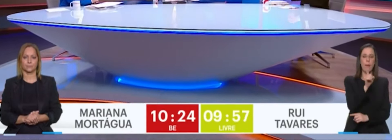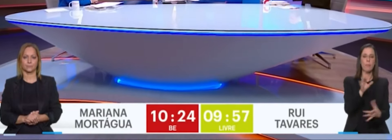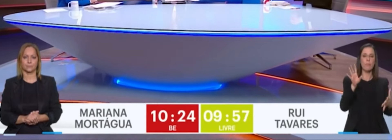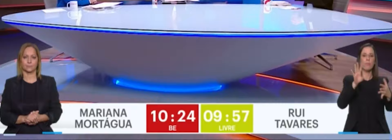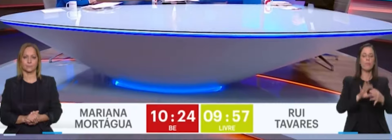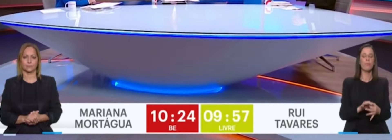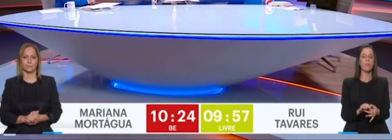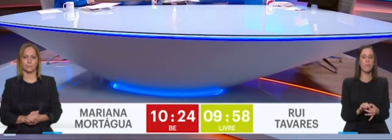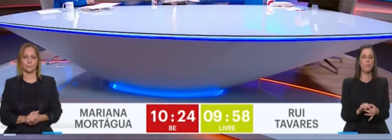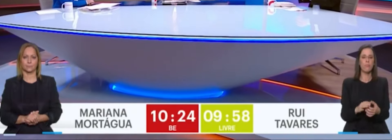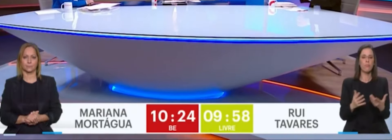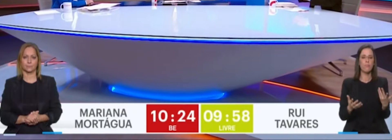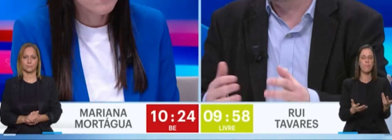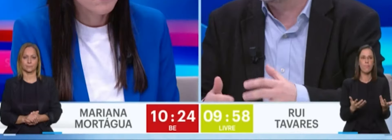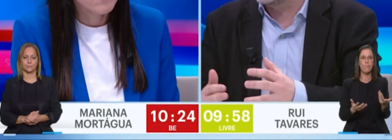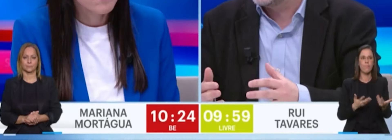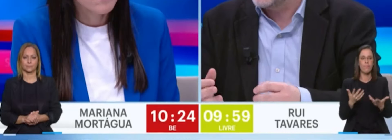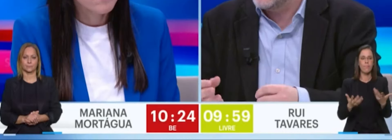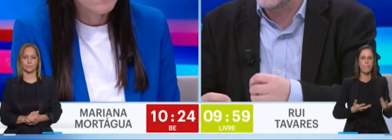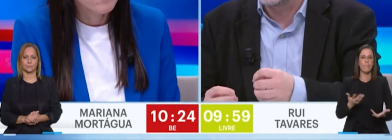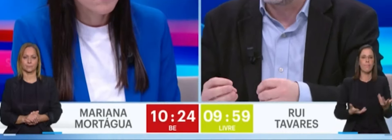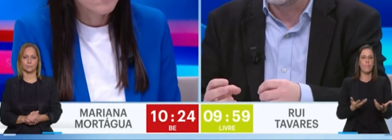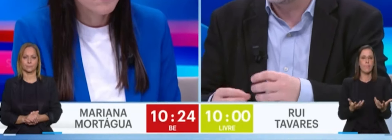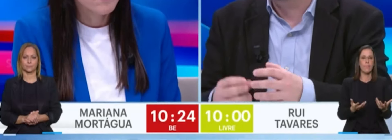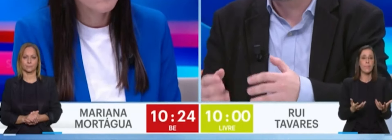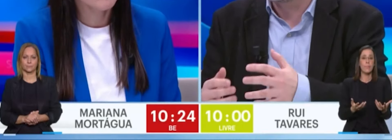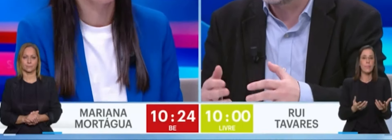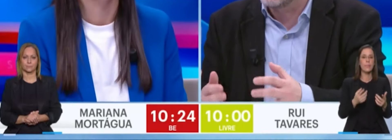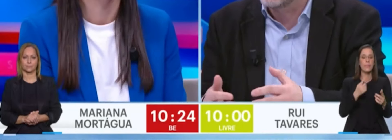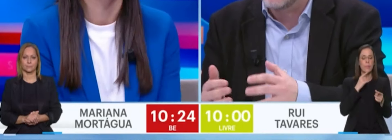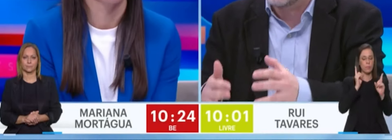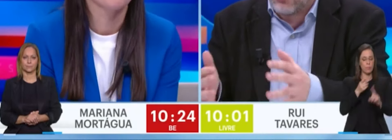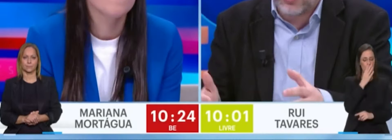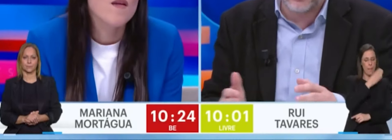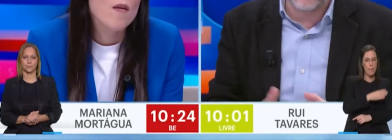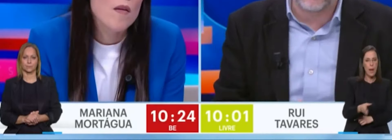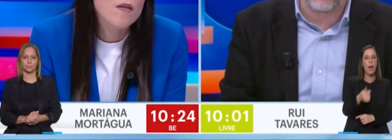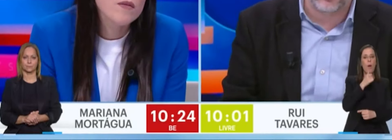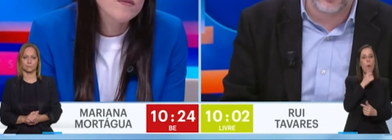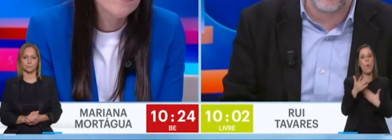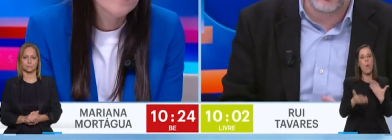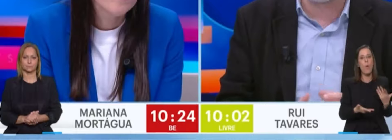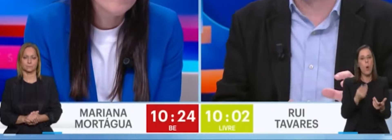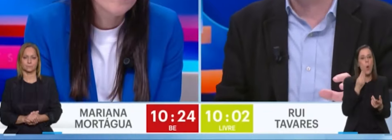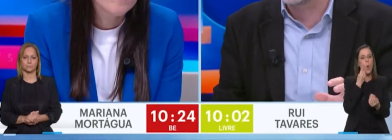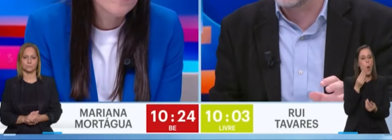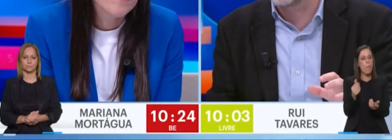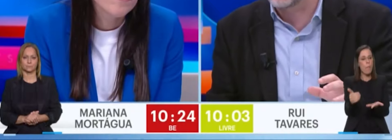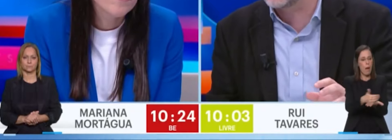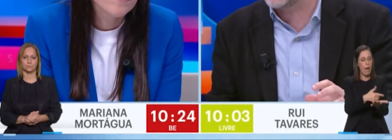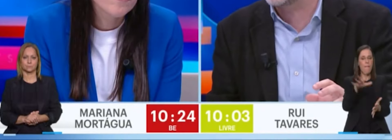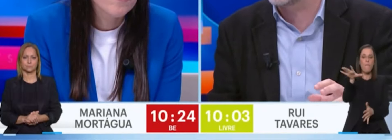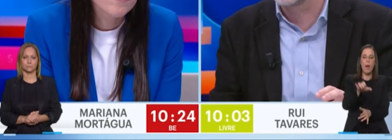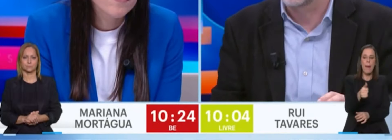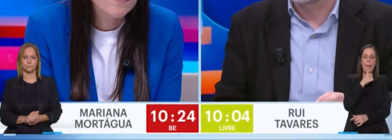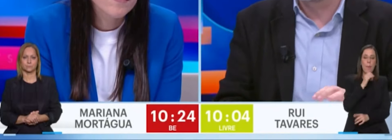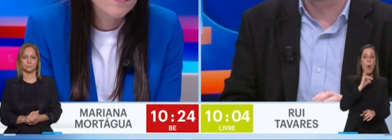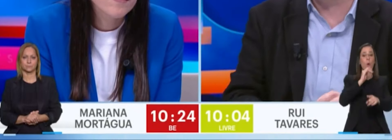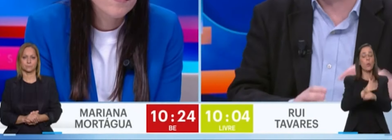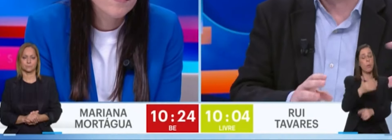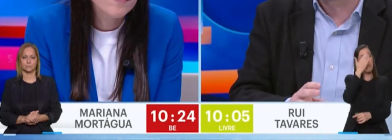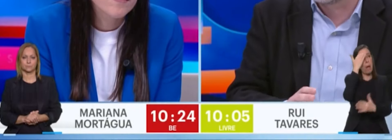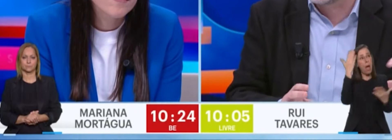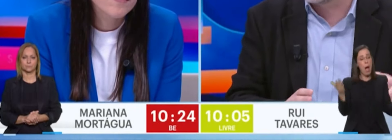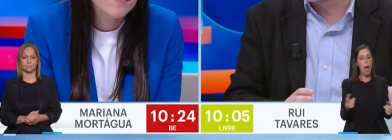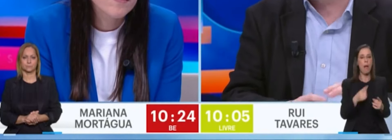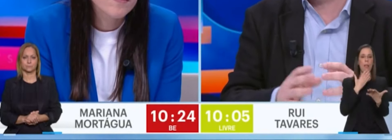e eh eh enfim eh implementação dele com que fontes de rendimento outros ainda porque acham que isto